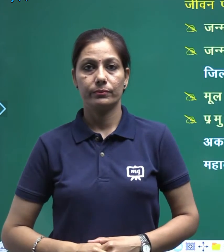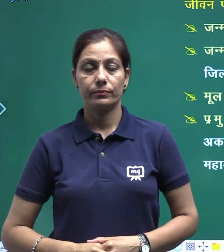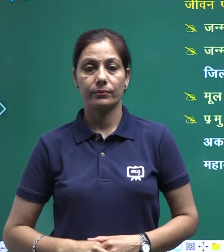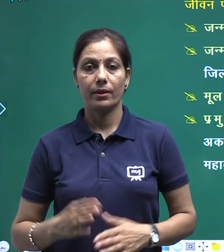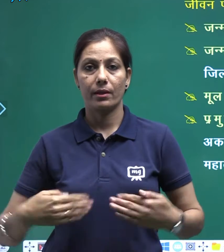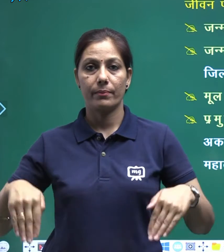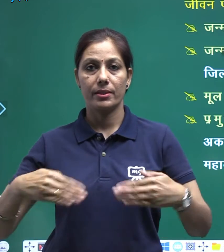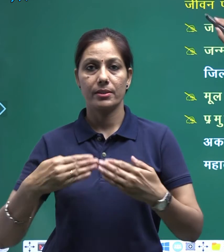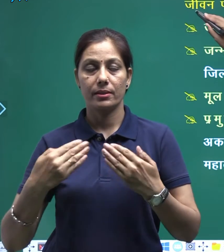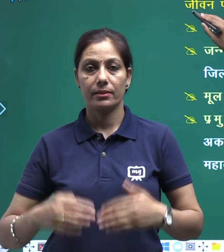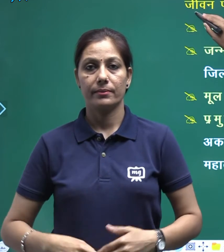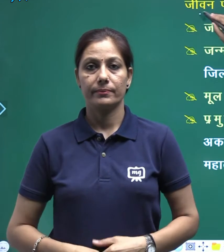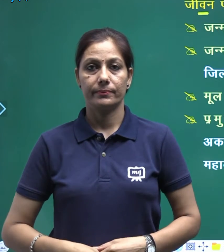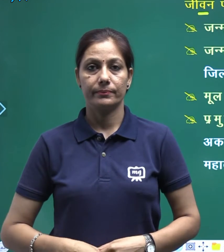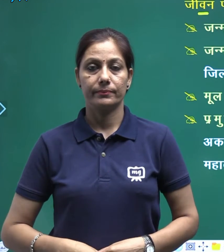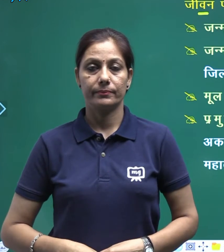इनका परिचय।